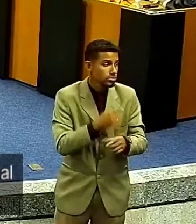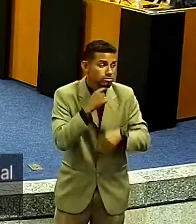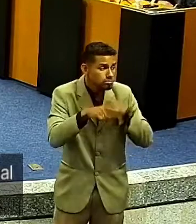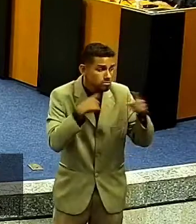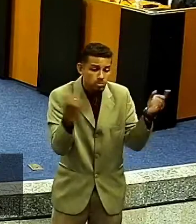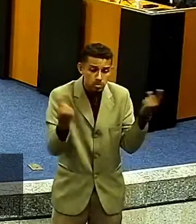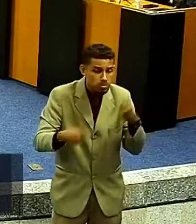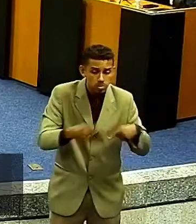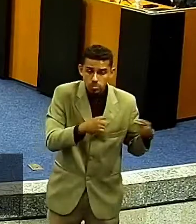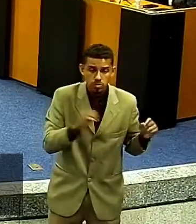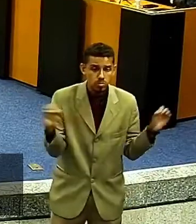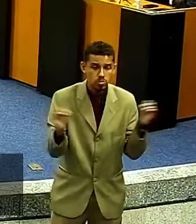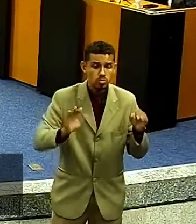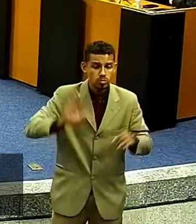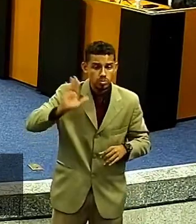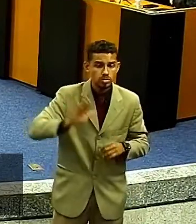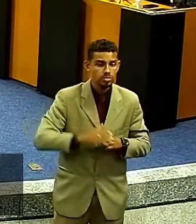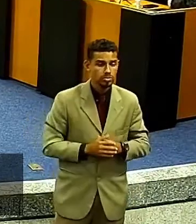concorrentes